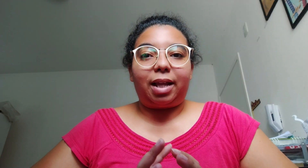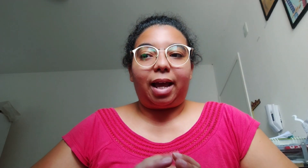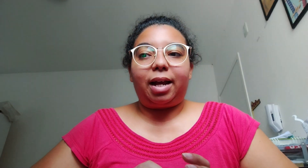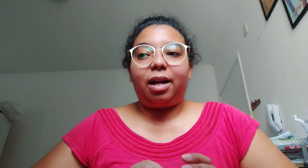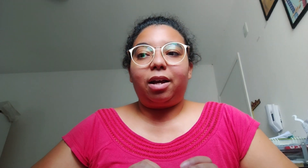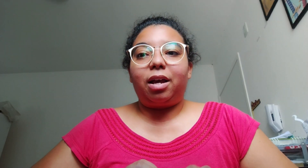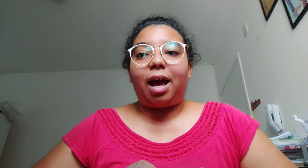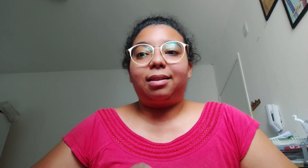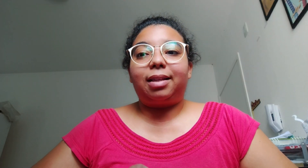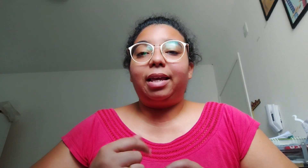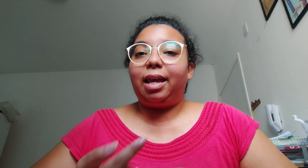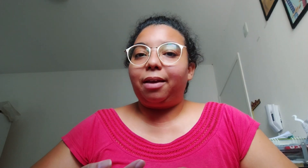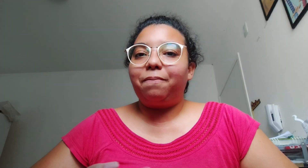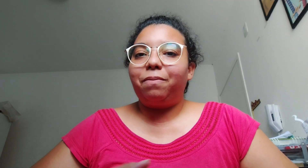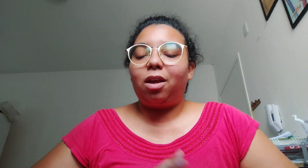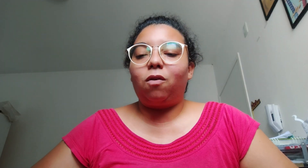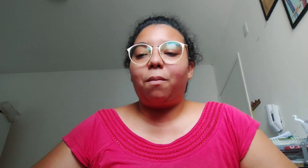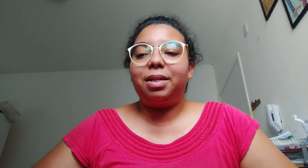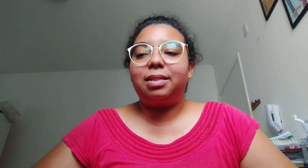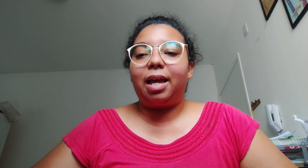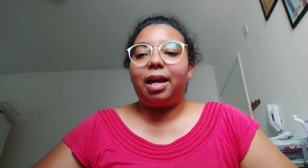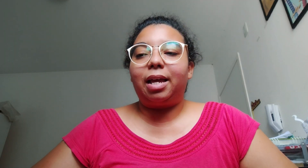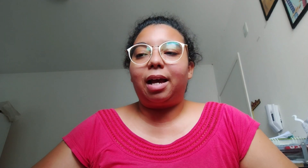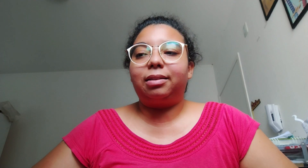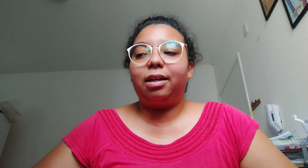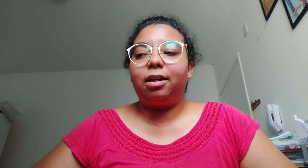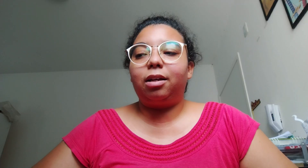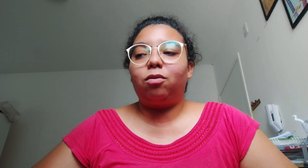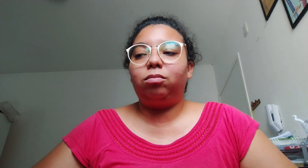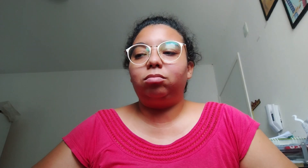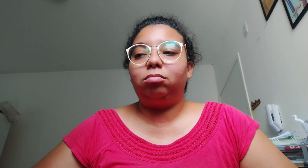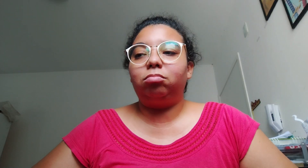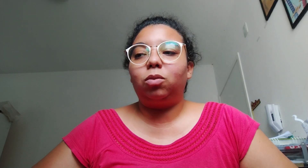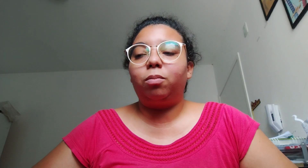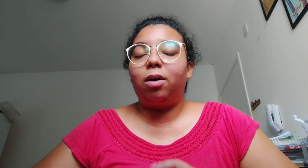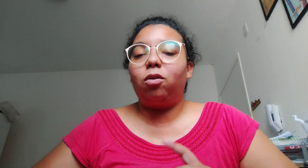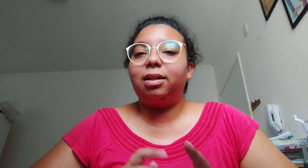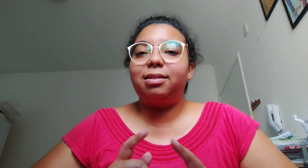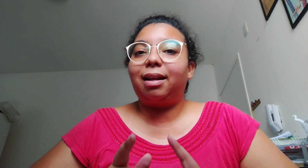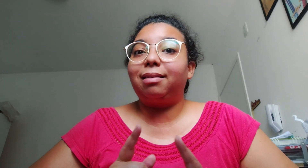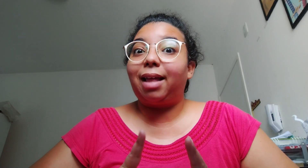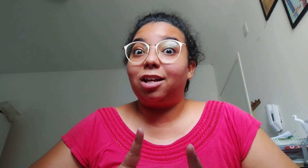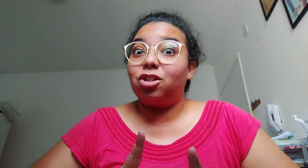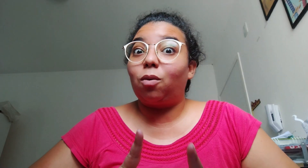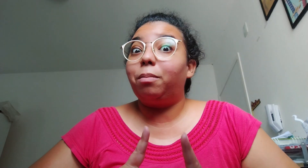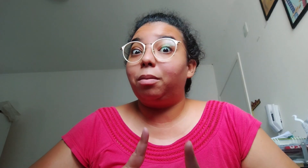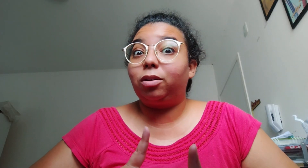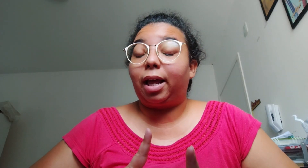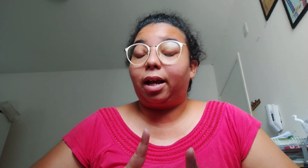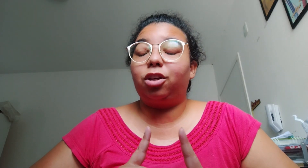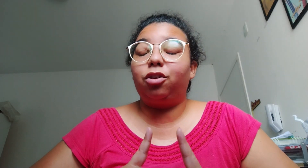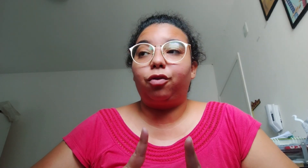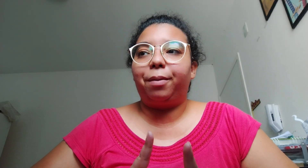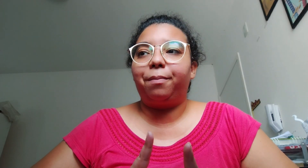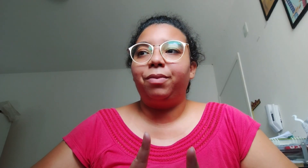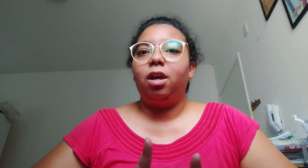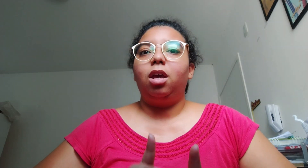biblioteca, até que eu comecei a ter uma outra estratégia com a biblioteca, que foi: